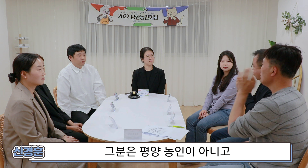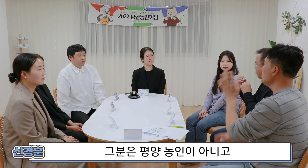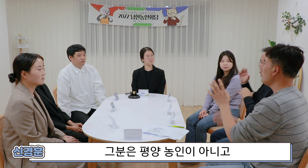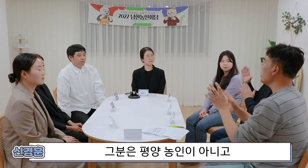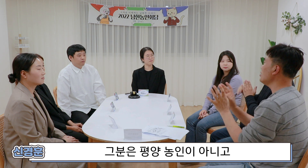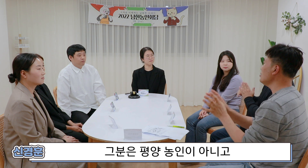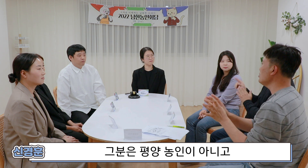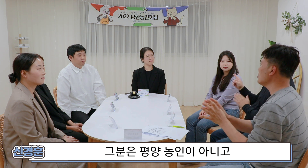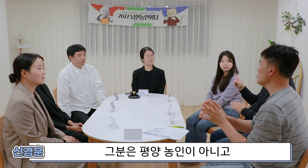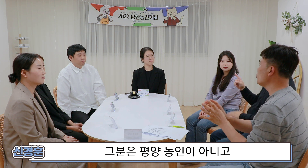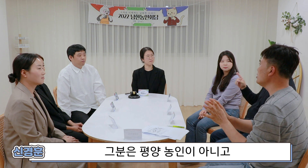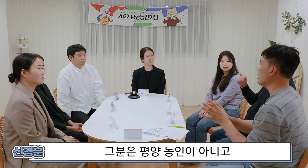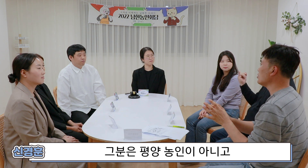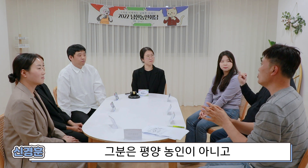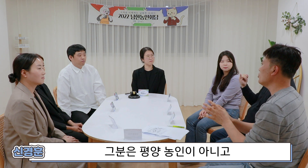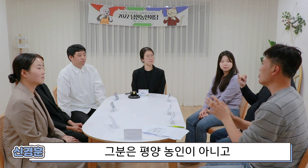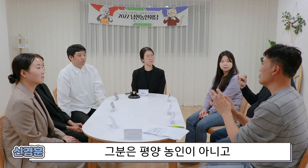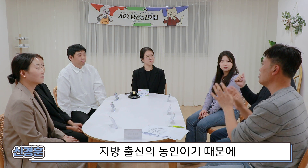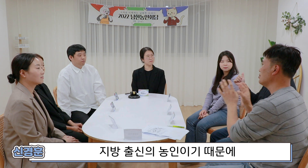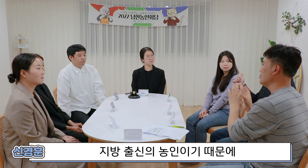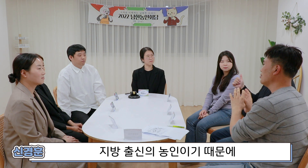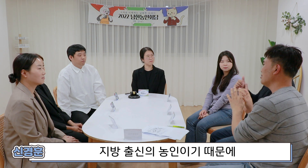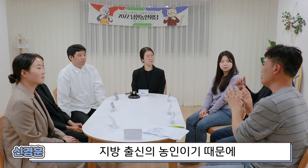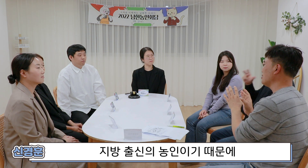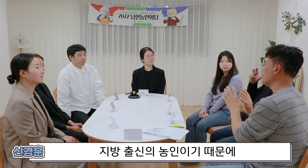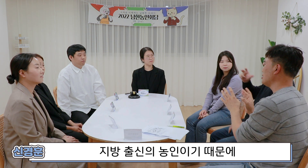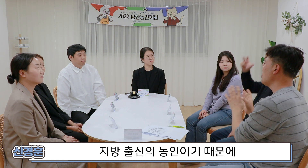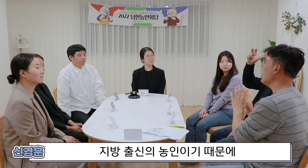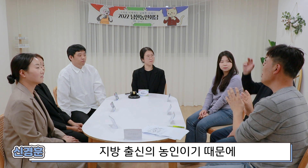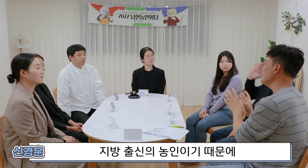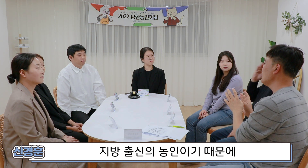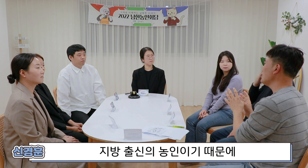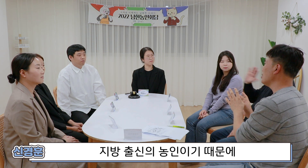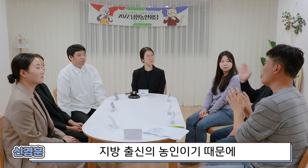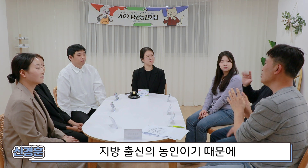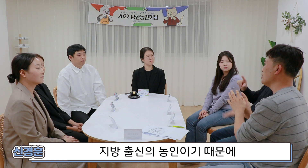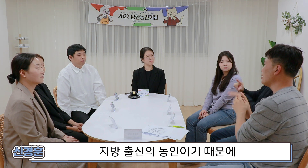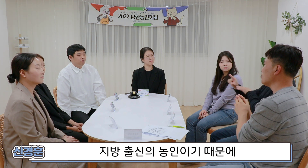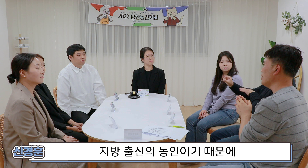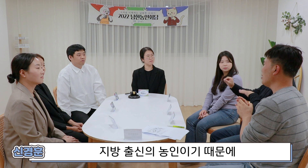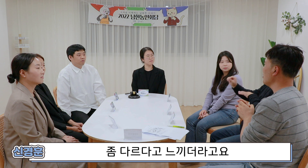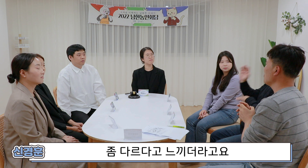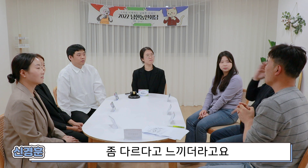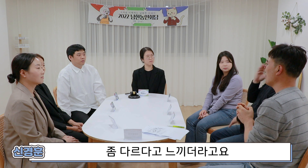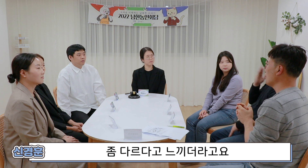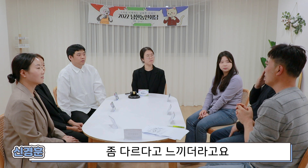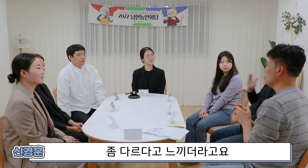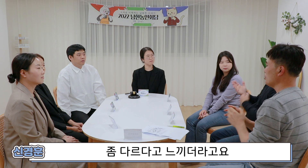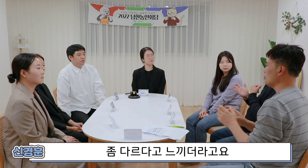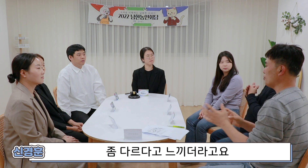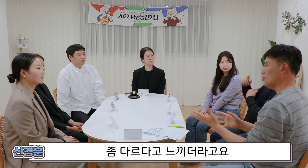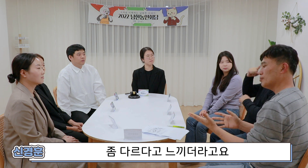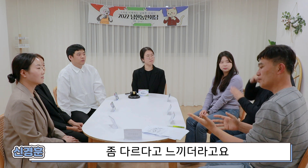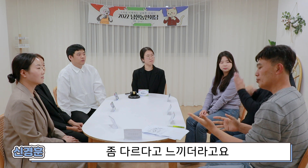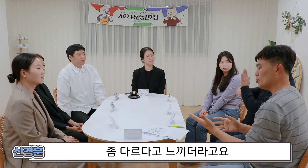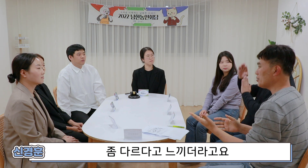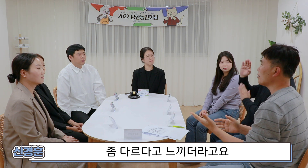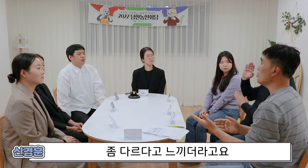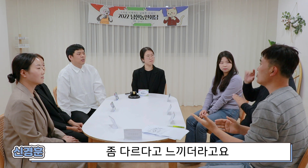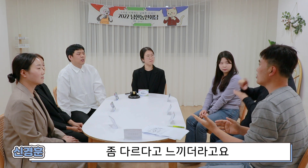그분은 평양 농인이 아니고 이제 지방 출신의 농인이기 때문에 좀 다르다고